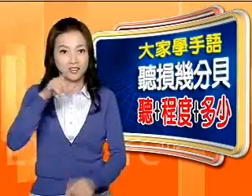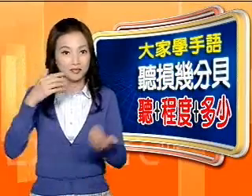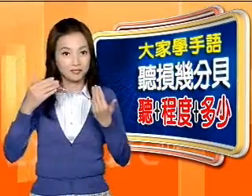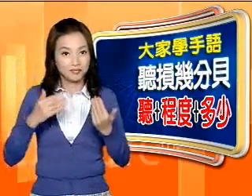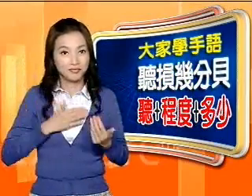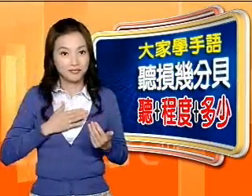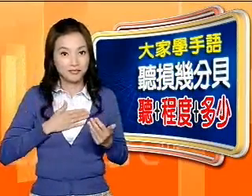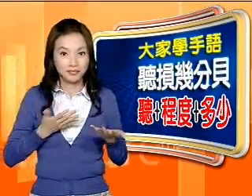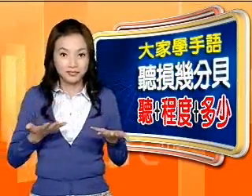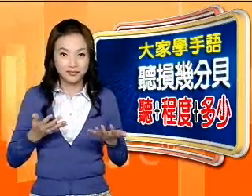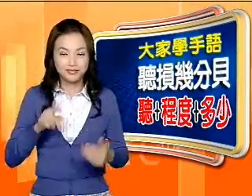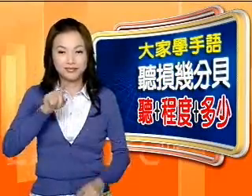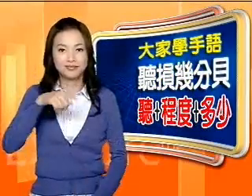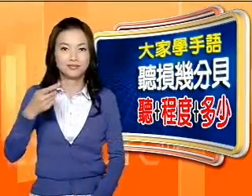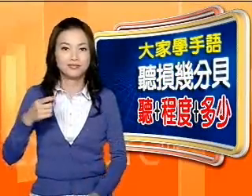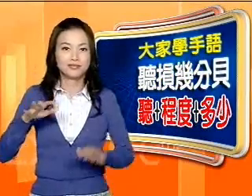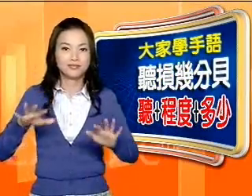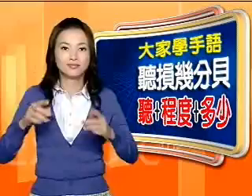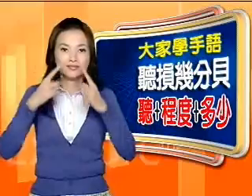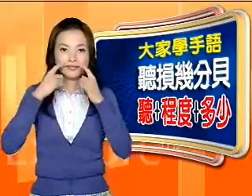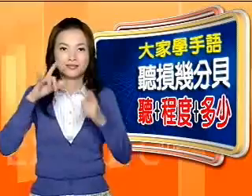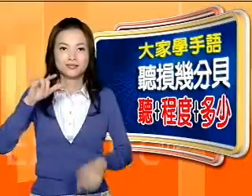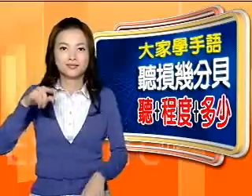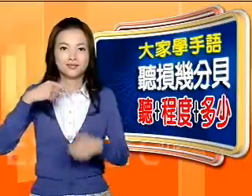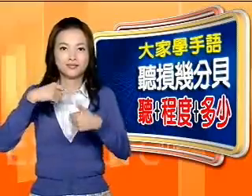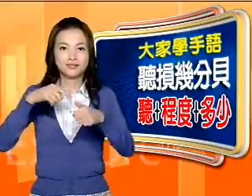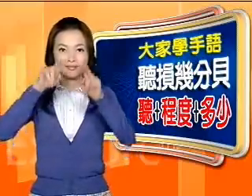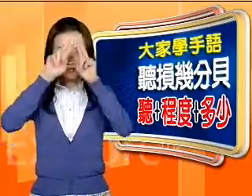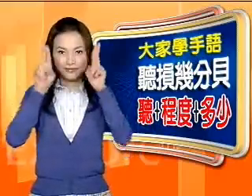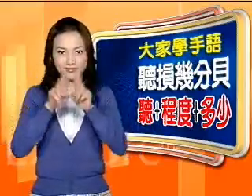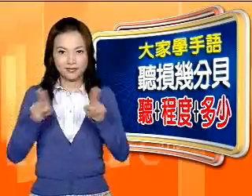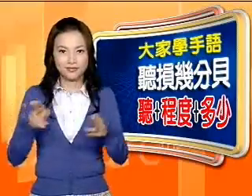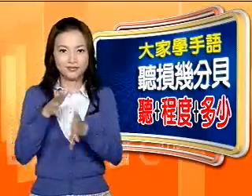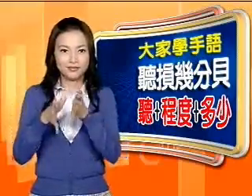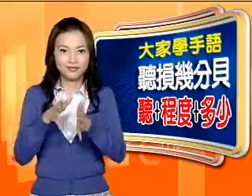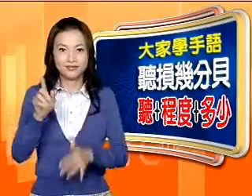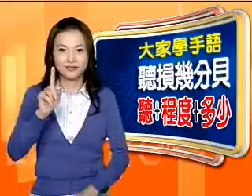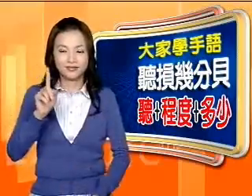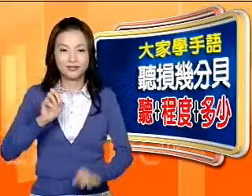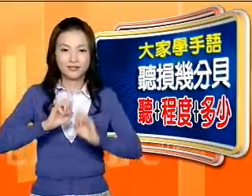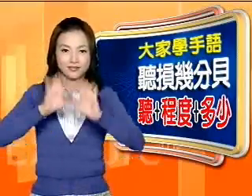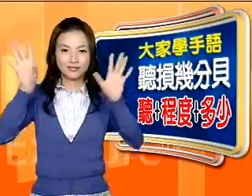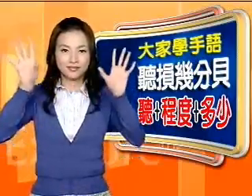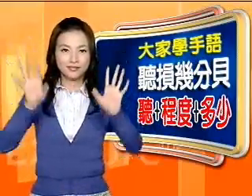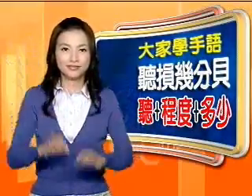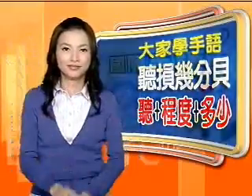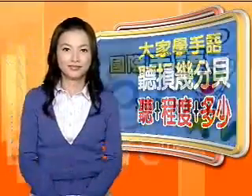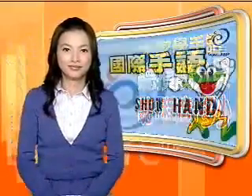样您学会了吗？接着再来看看今天武龙老师要教我们什么国际手语呢？